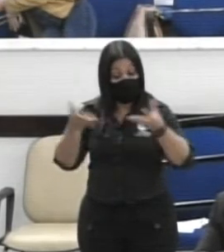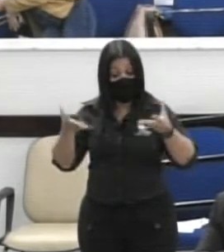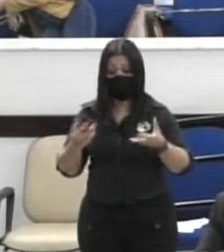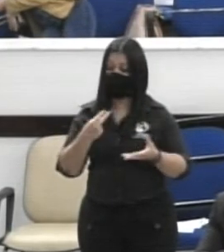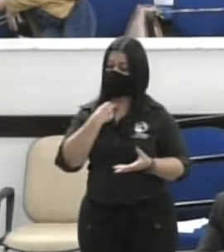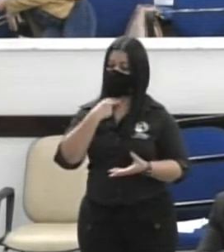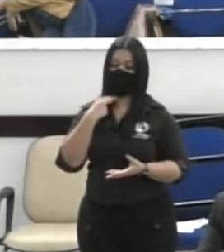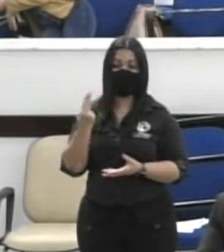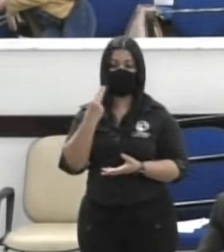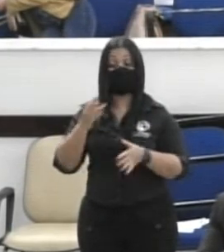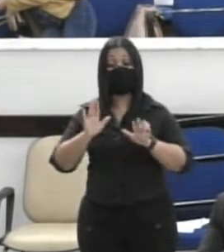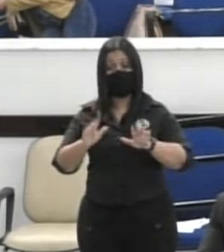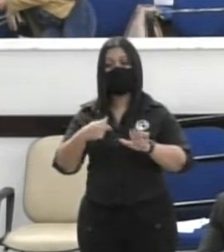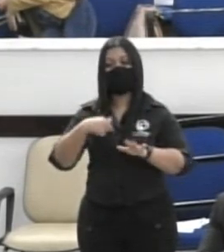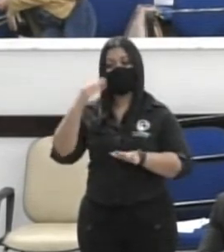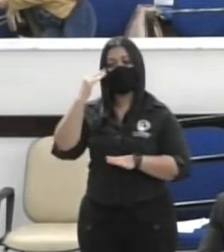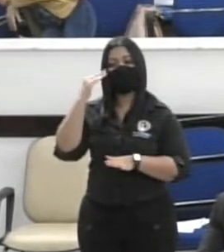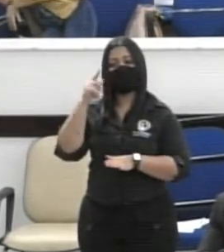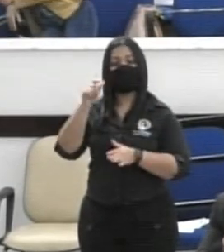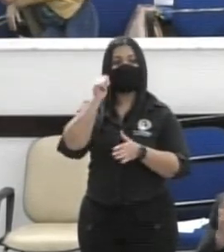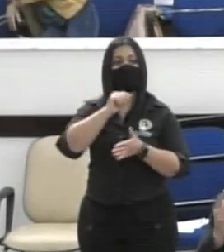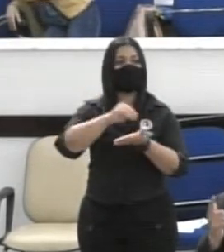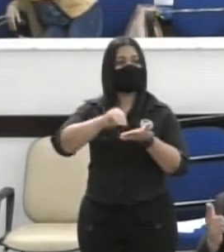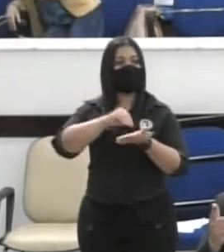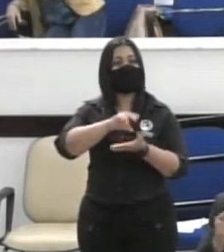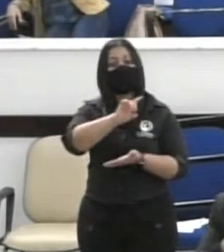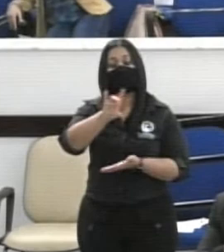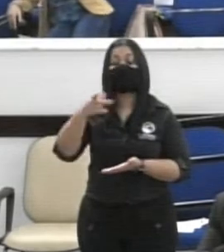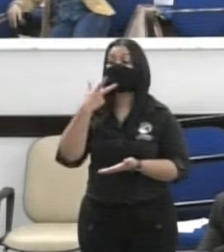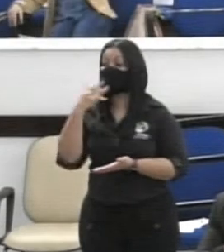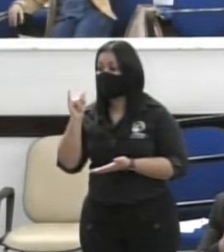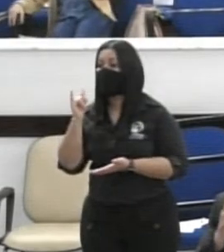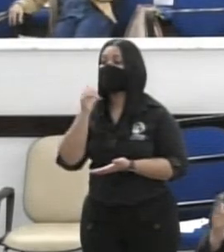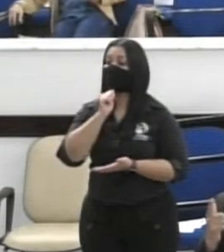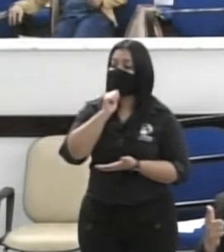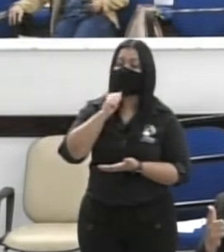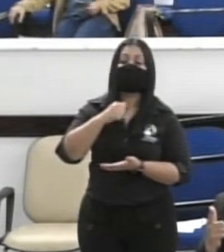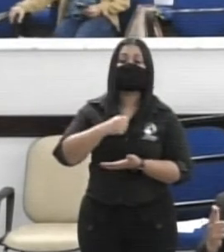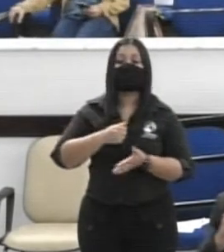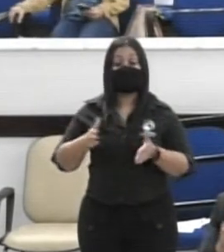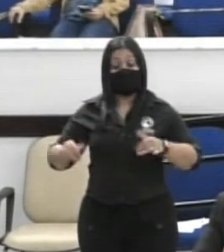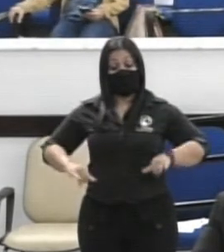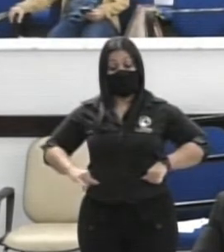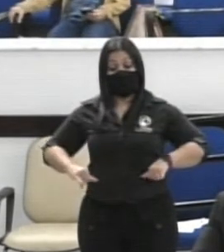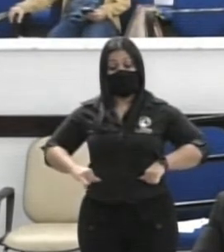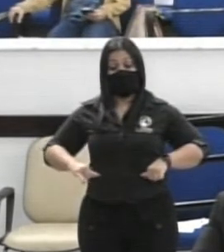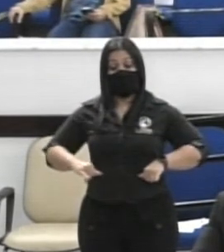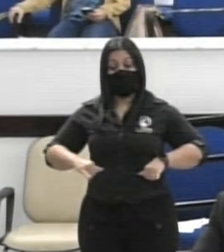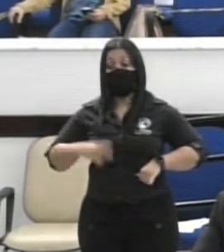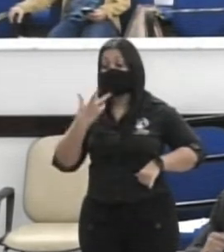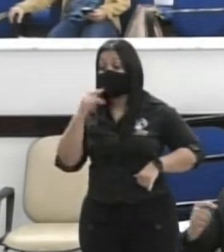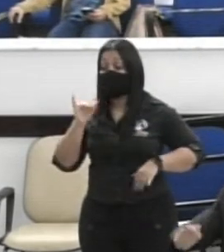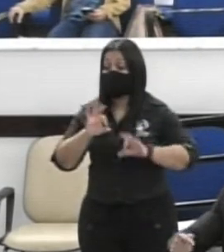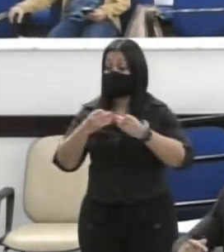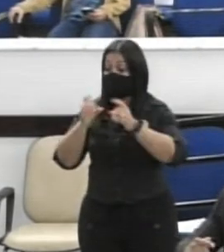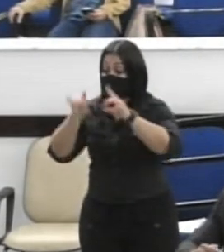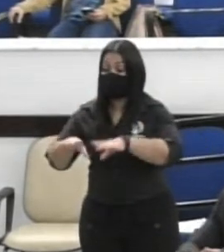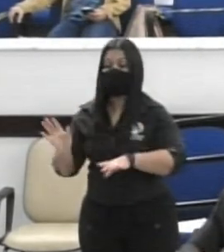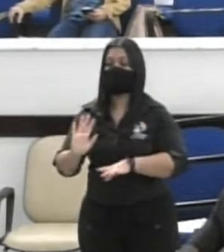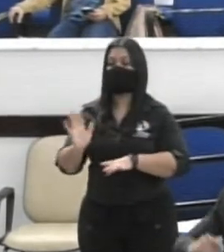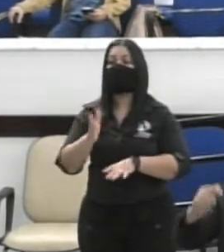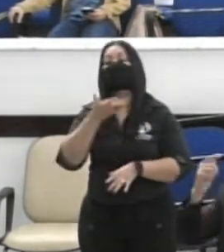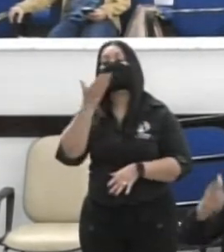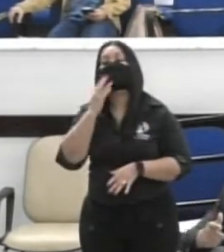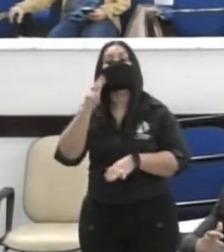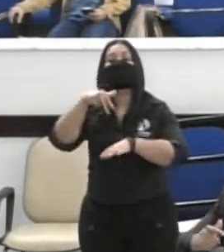sei, secretária, o que cada pai está passando, porque nem um minuto a gente abandonou os pais. Então é fácil eu chegar aqui e